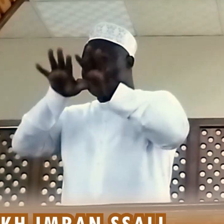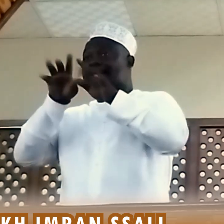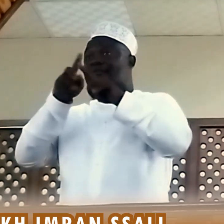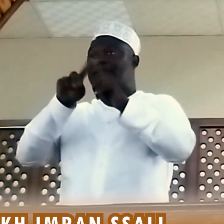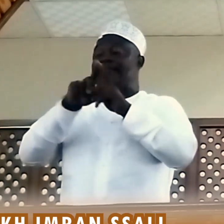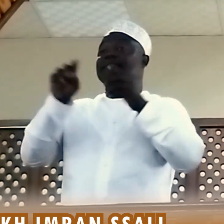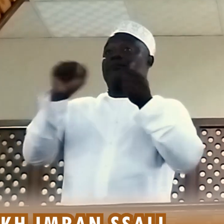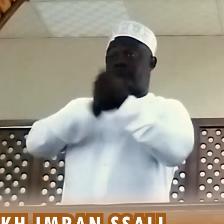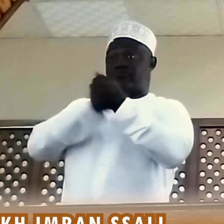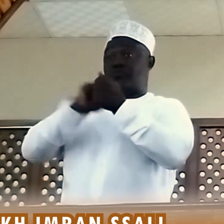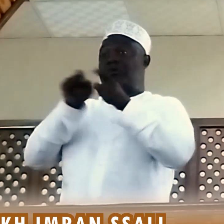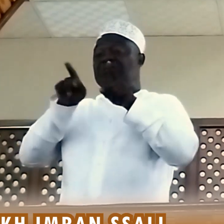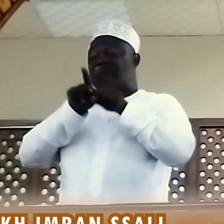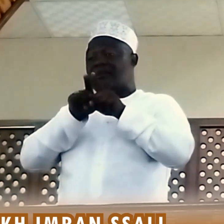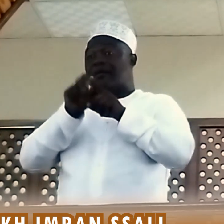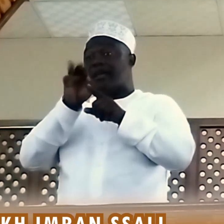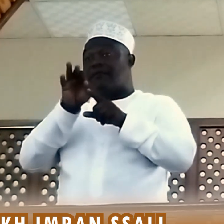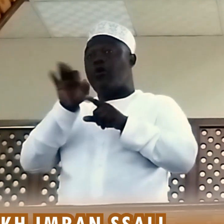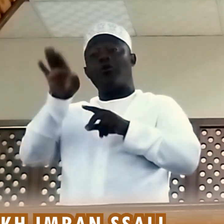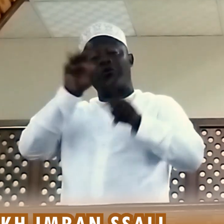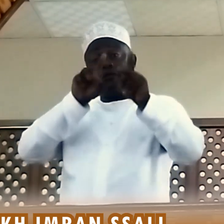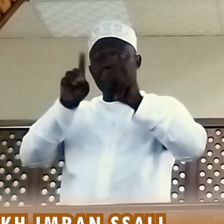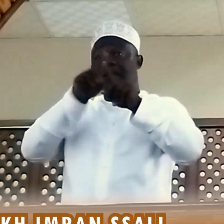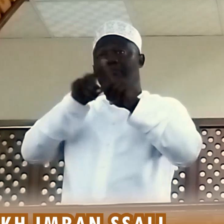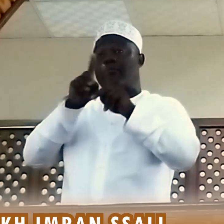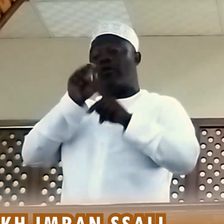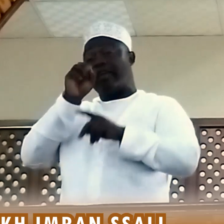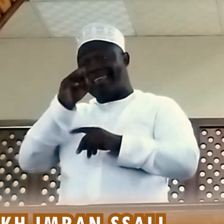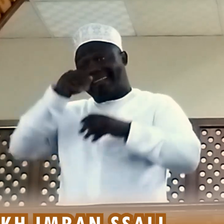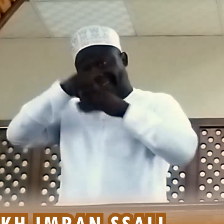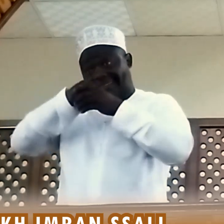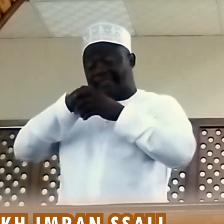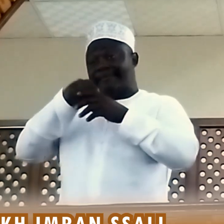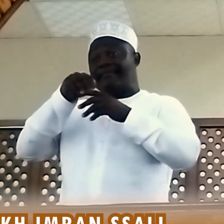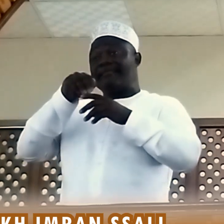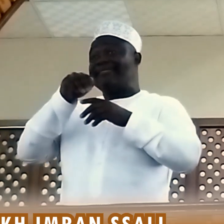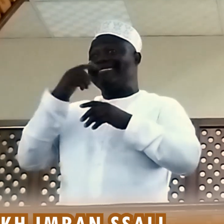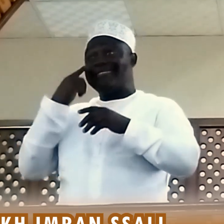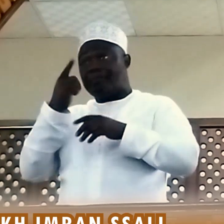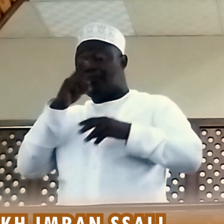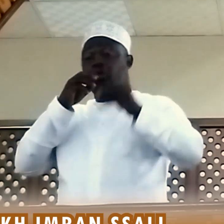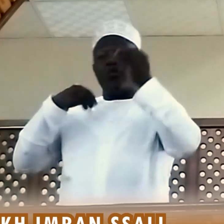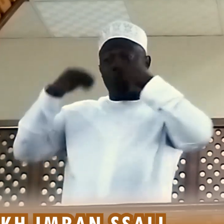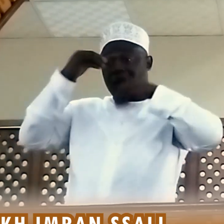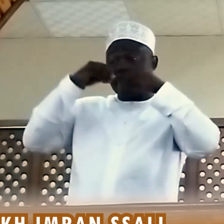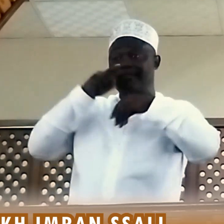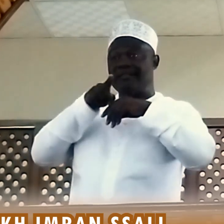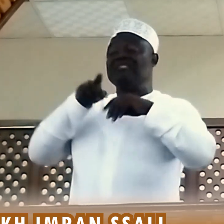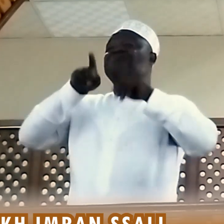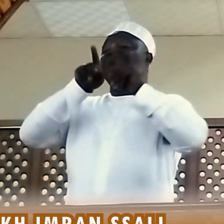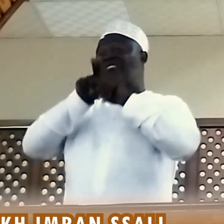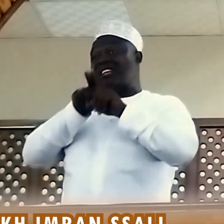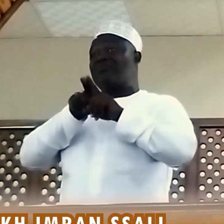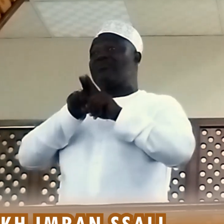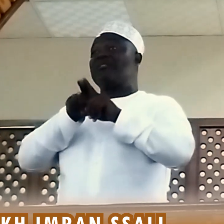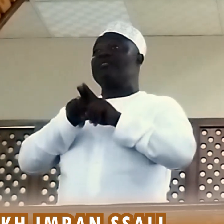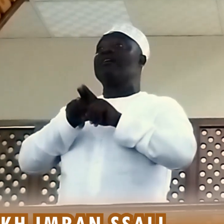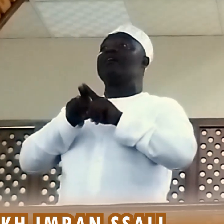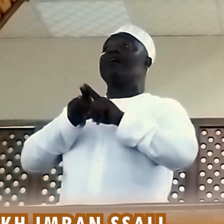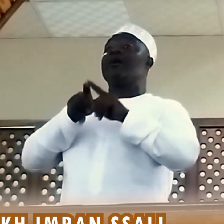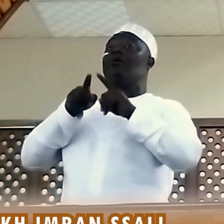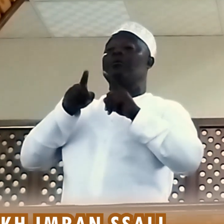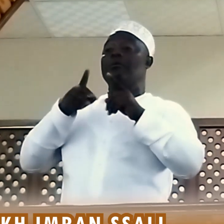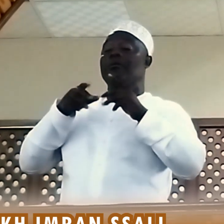والفساد وإطلاق الأعنان لرغبات النفوس وانتشار الاختلاف